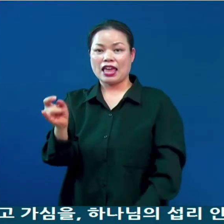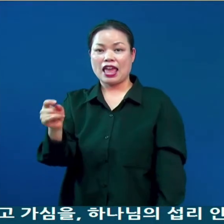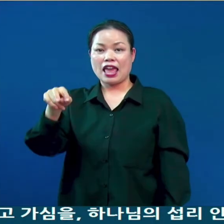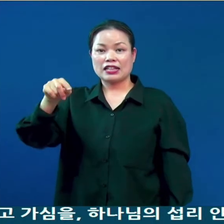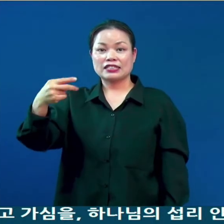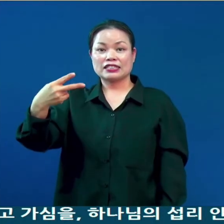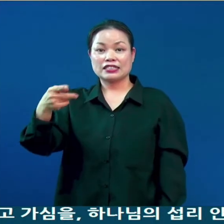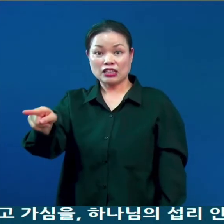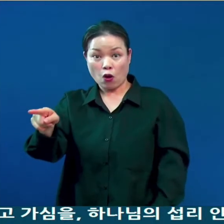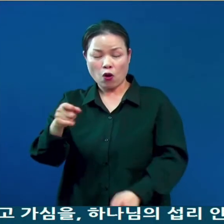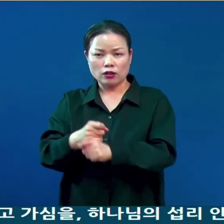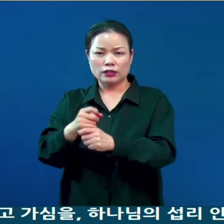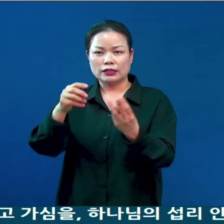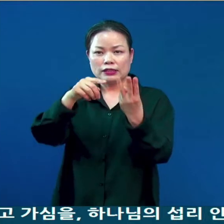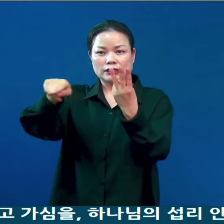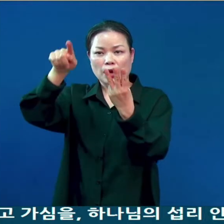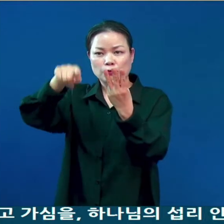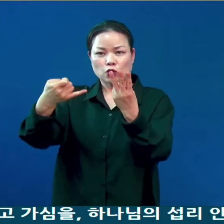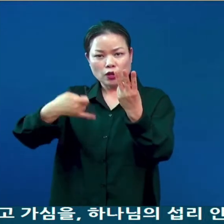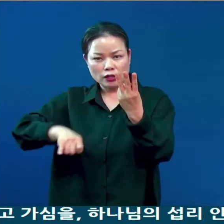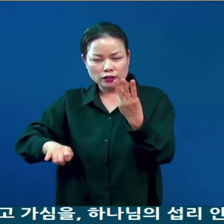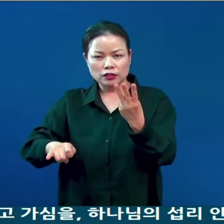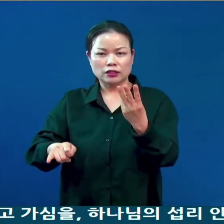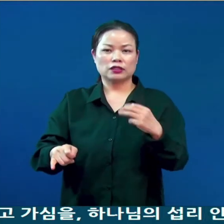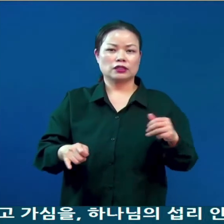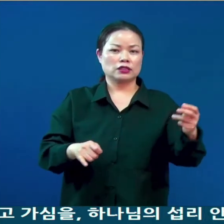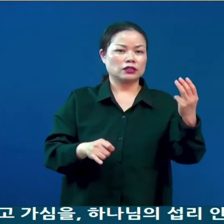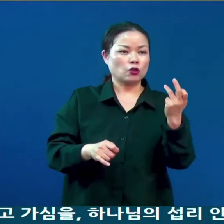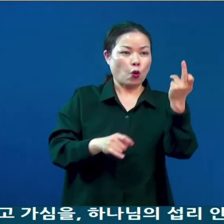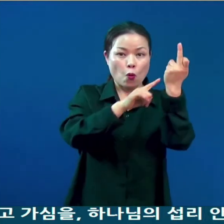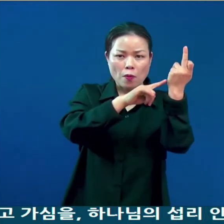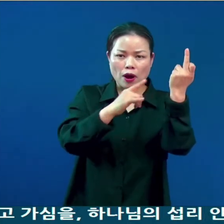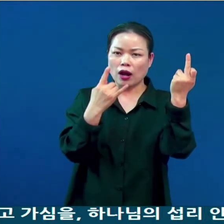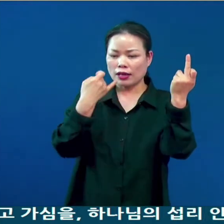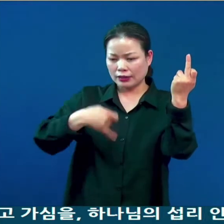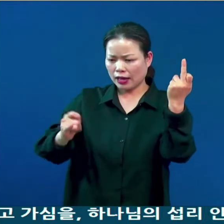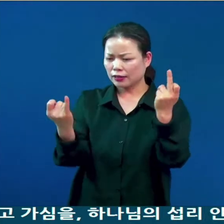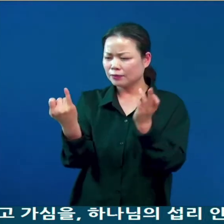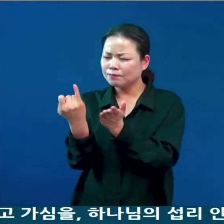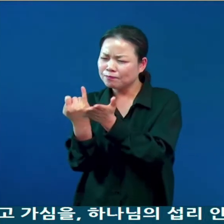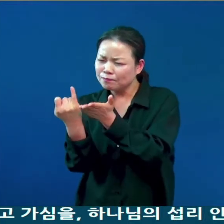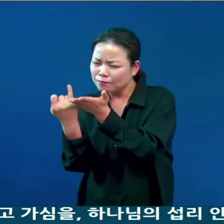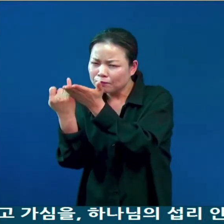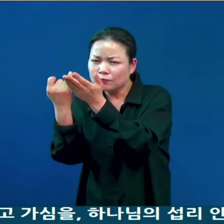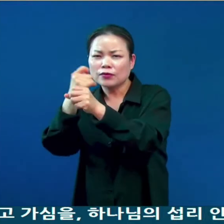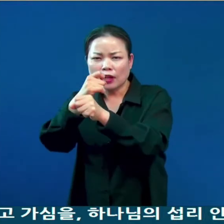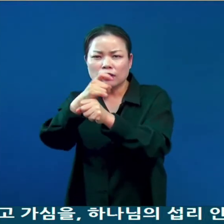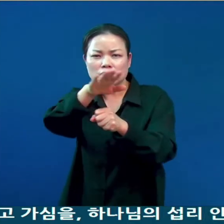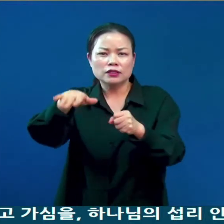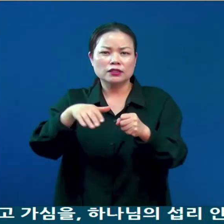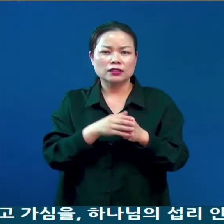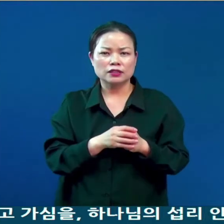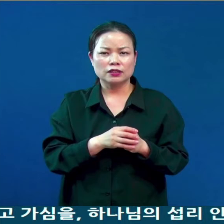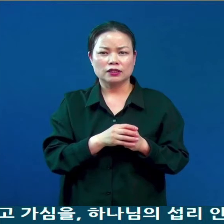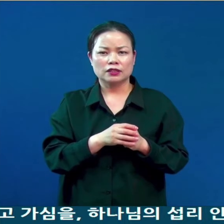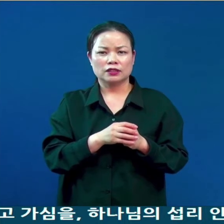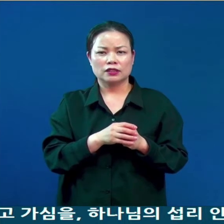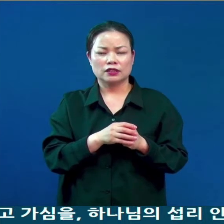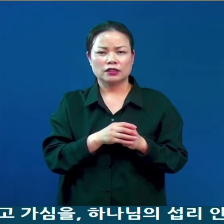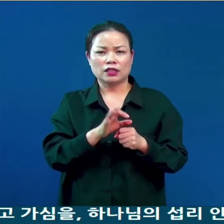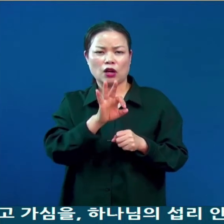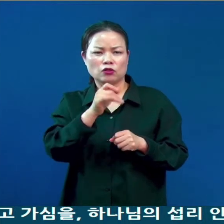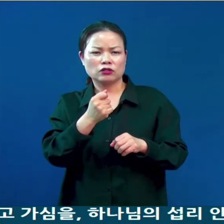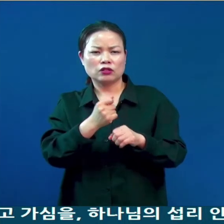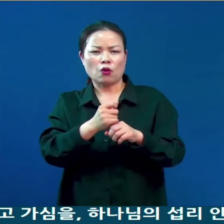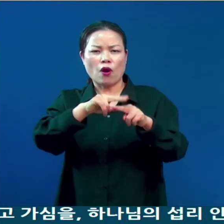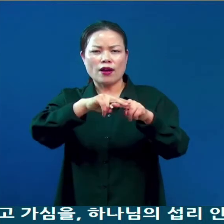딸이 데려다가 이제 자기가 거의 부모처럼 그 이제 돌봐주었는데 아하수에로 왕의 그 왕비 그 와스디가